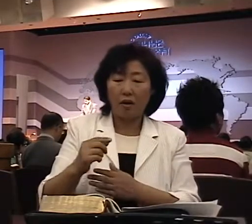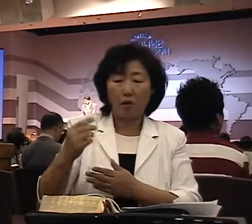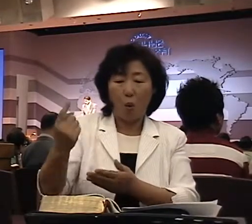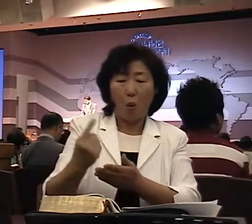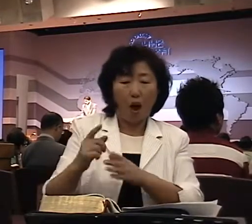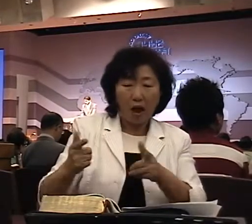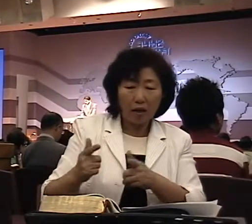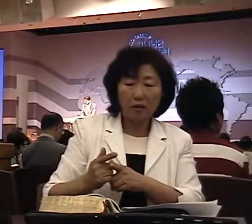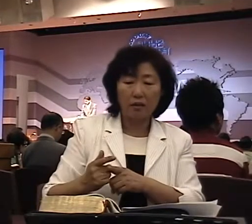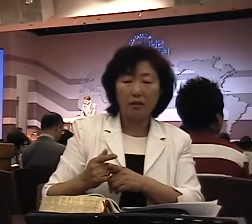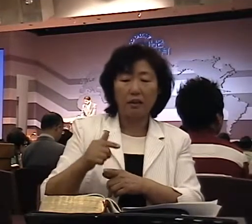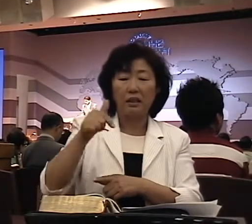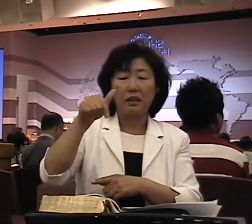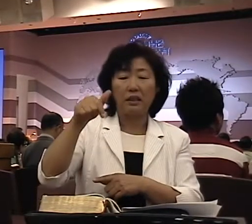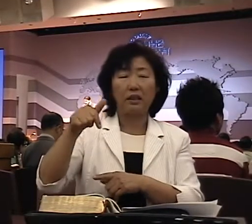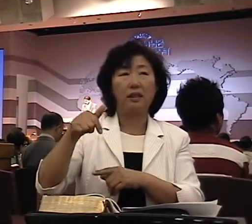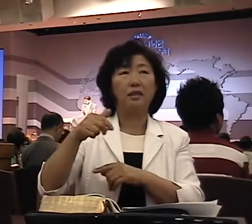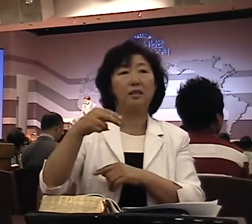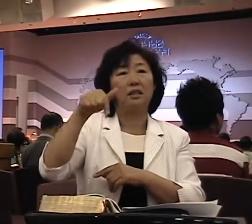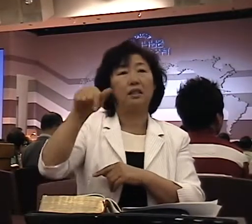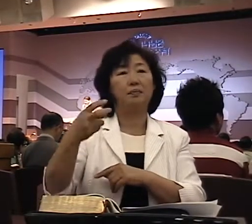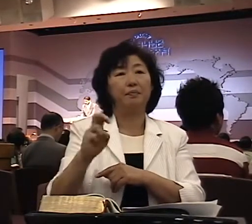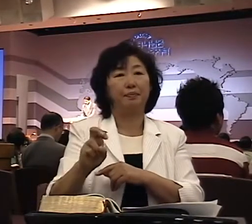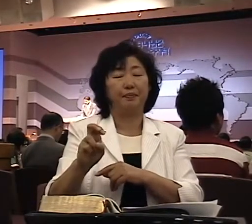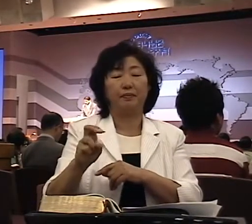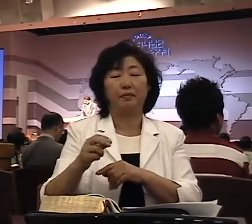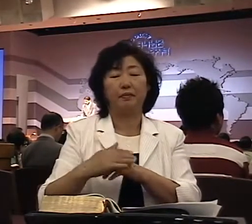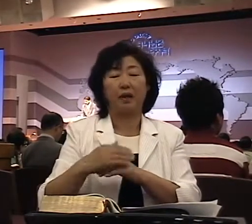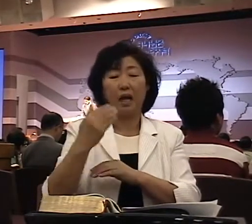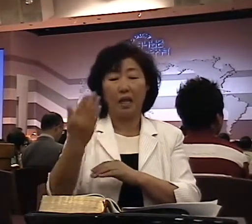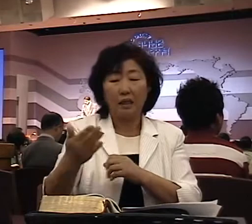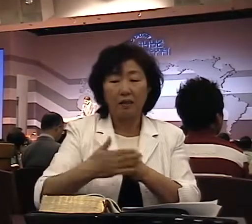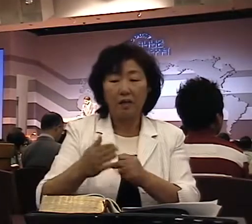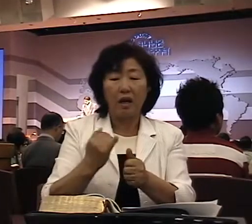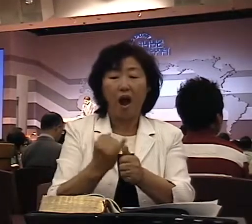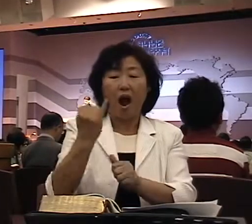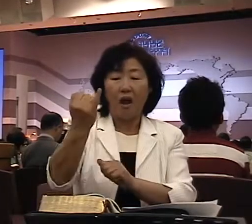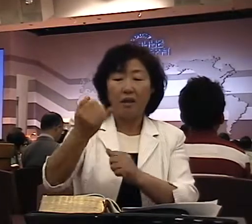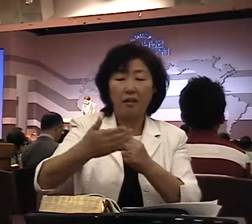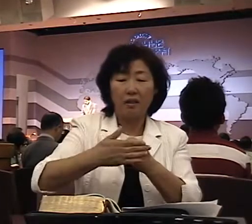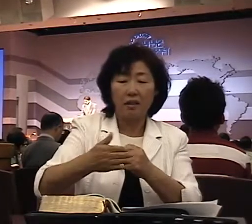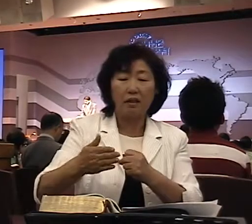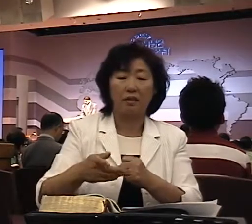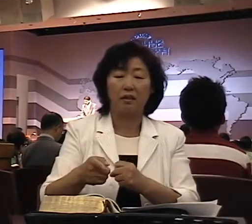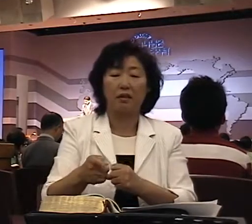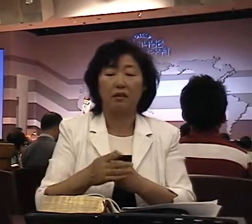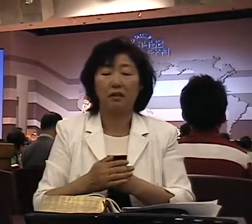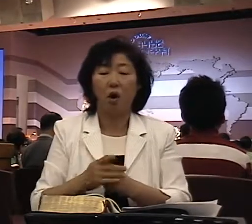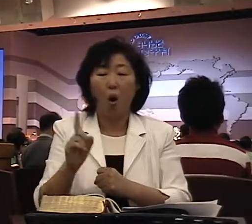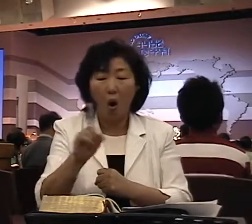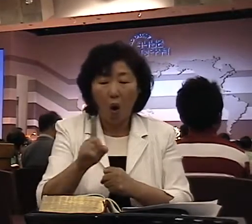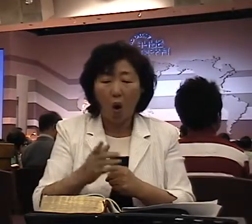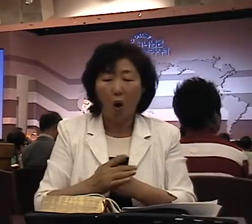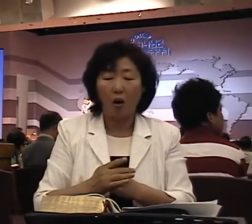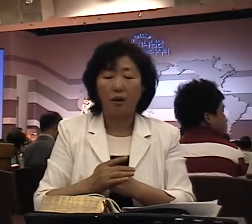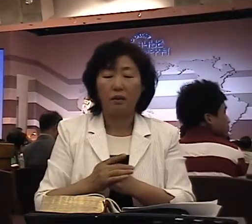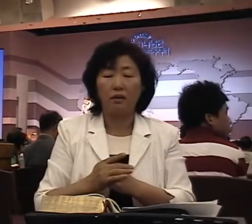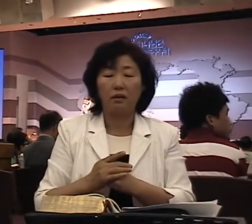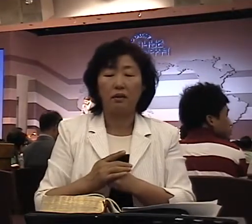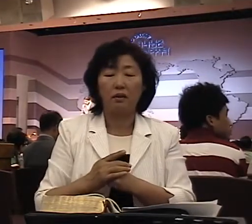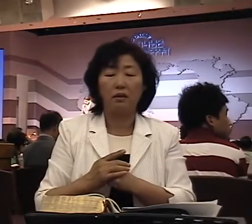아니하였어도 금한 것은 당신뿐이니 당신은 자기 아님이라. 그런즉 내가 어찌 이 큰 악을 행하여